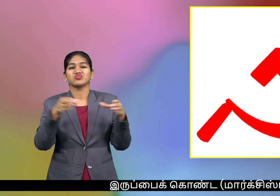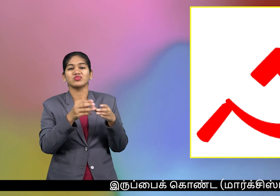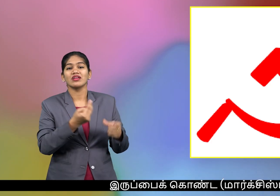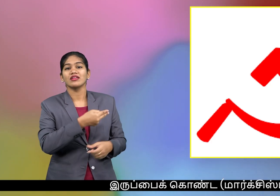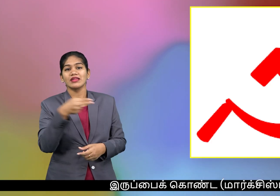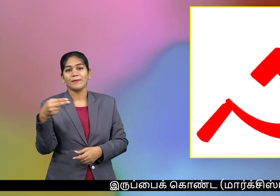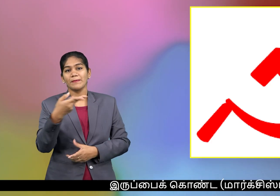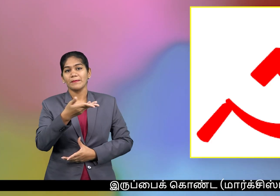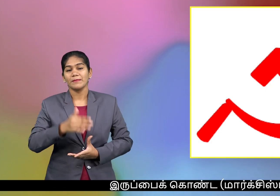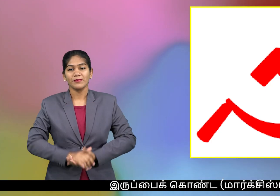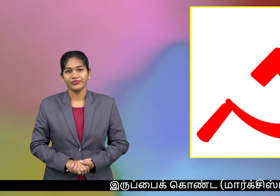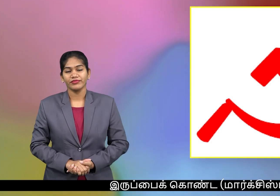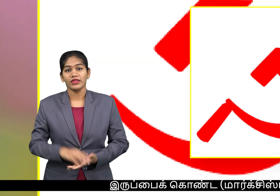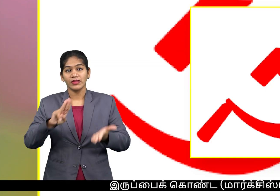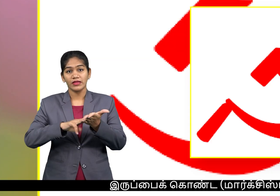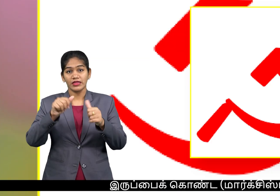கொண்ட, அதாவது மார்க்சிஸ்ட் கட்சி.